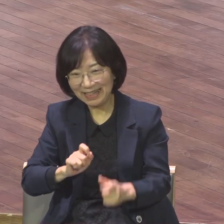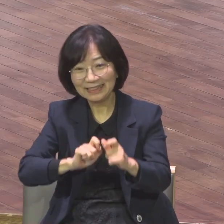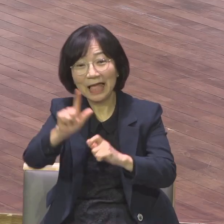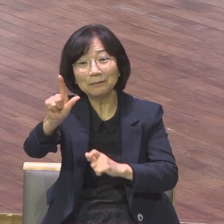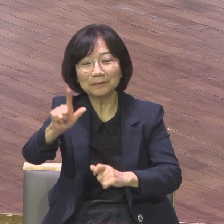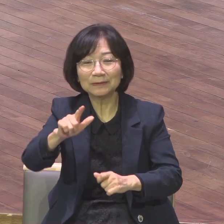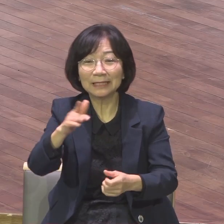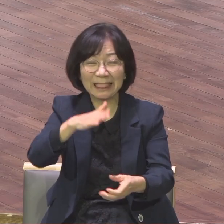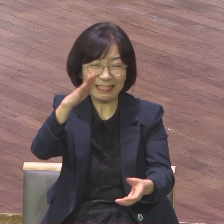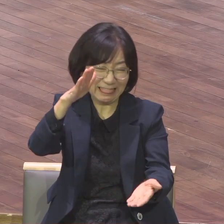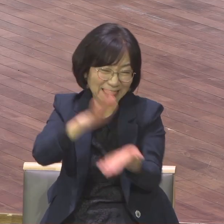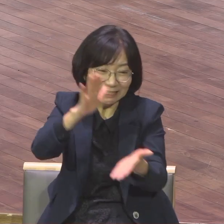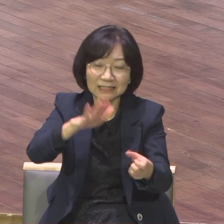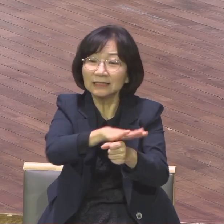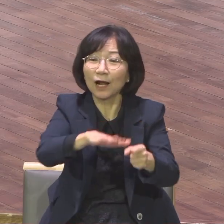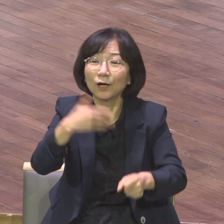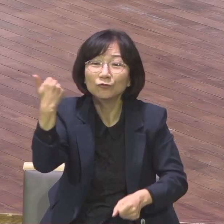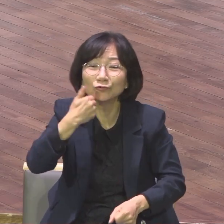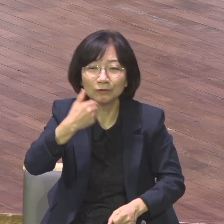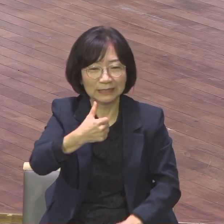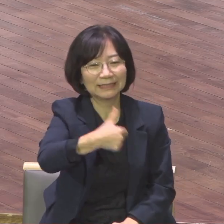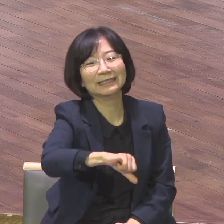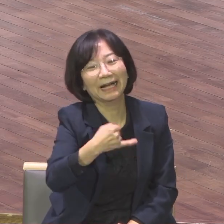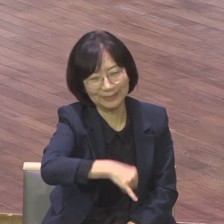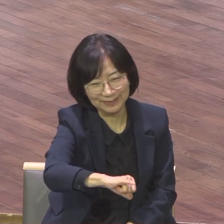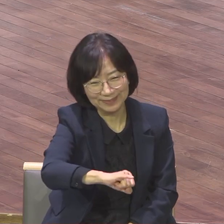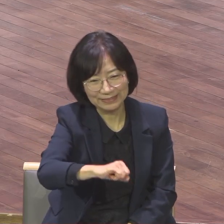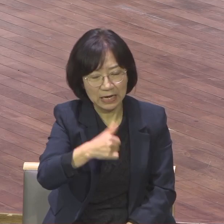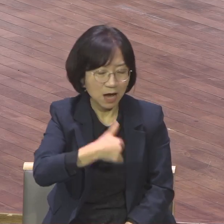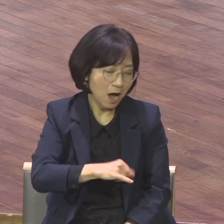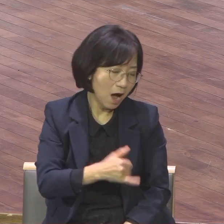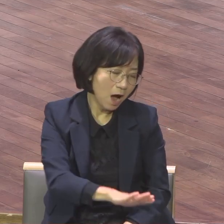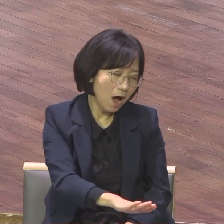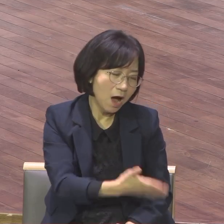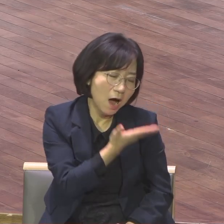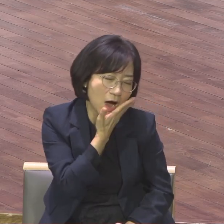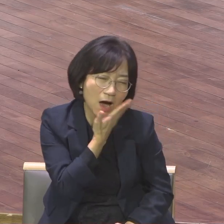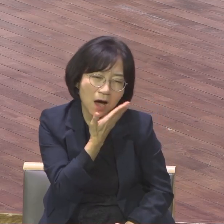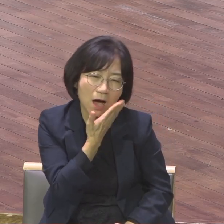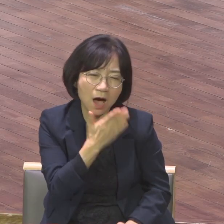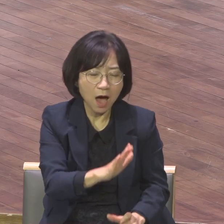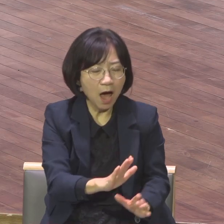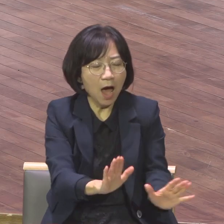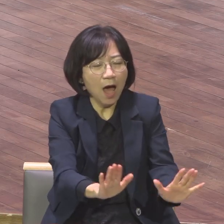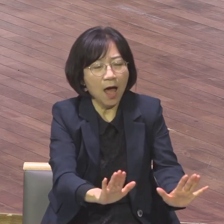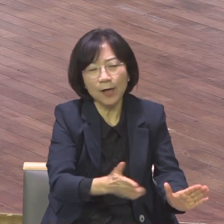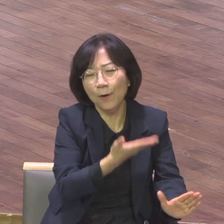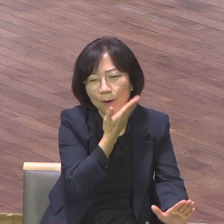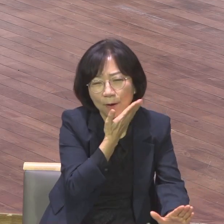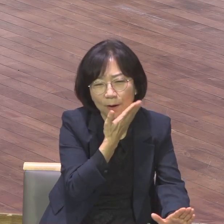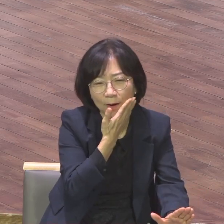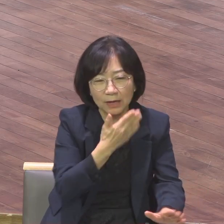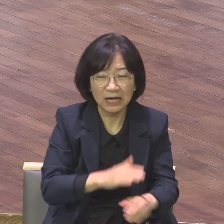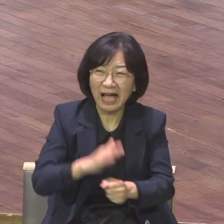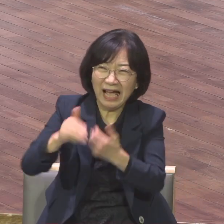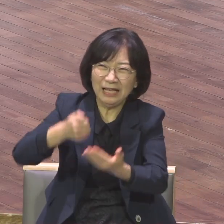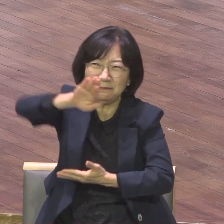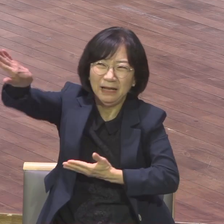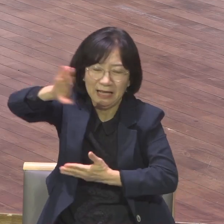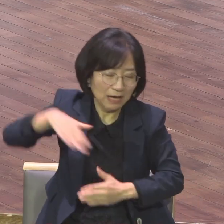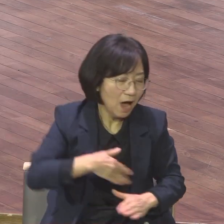자식 우상. 난 저 아들 딸 우상이야 우상. 눈에 넣어도 안 아파. 우상이야